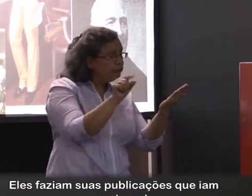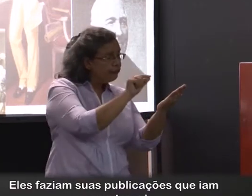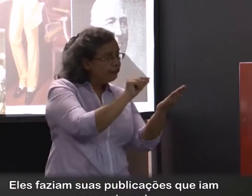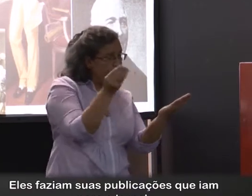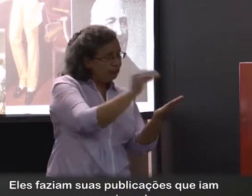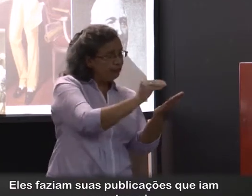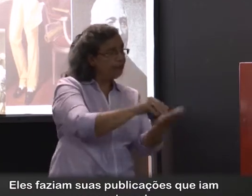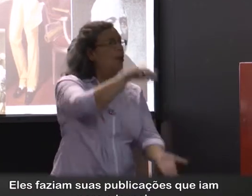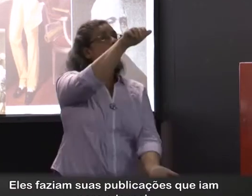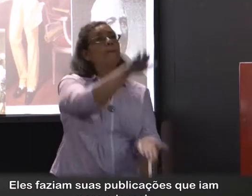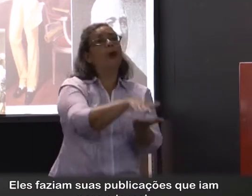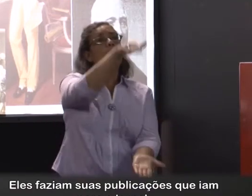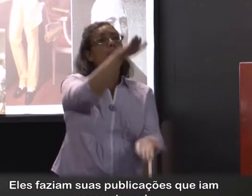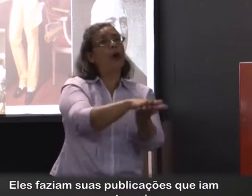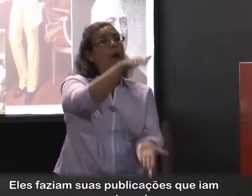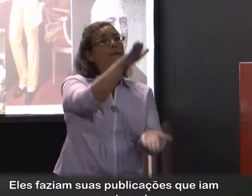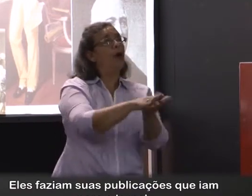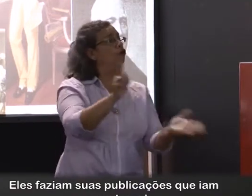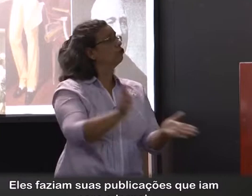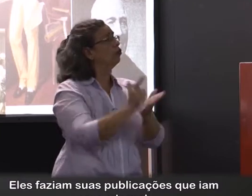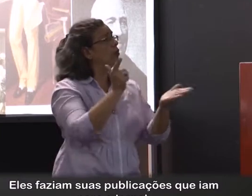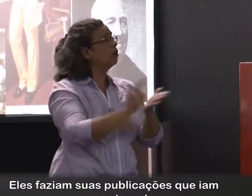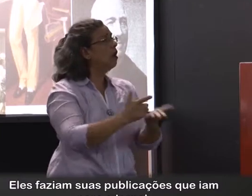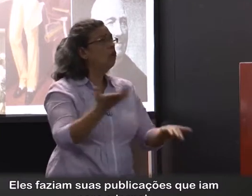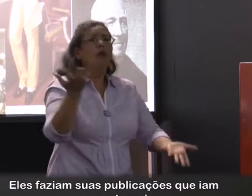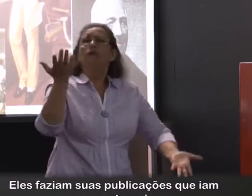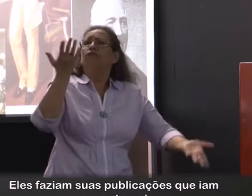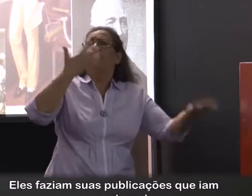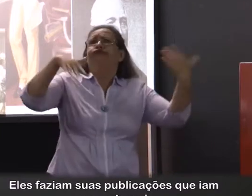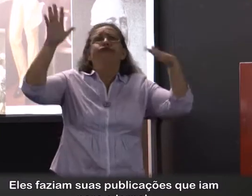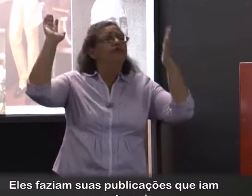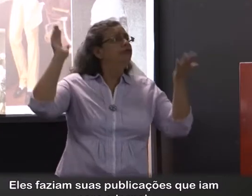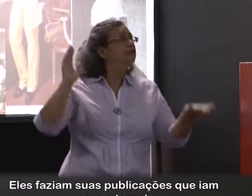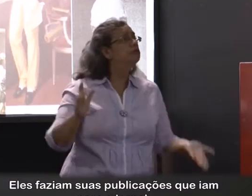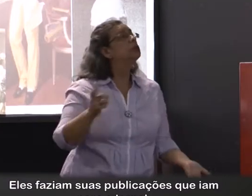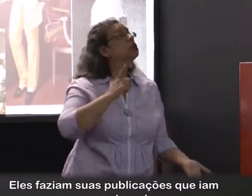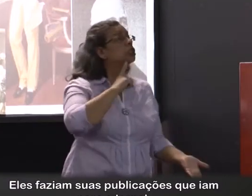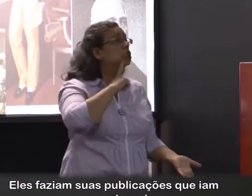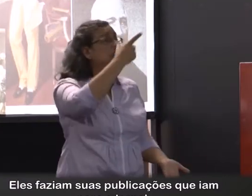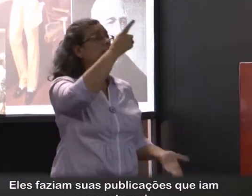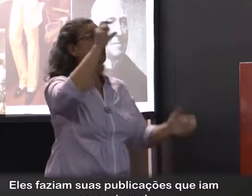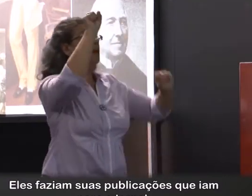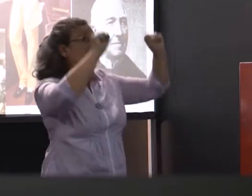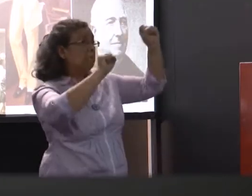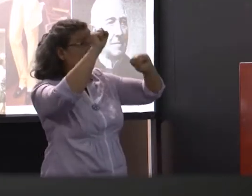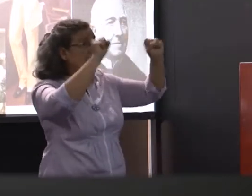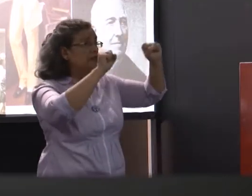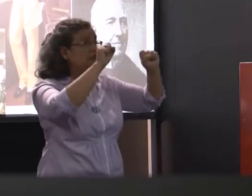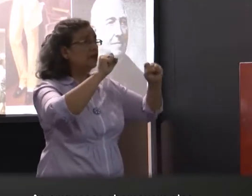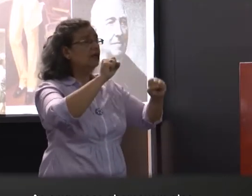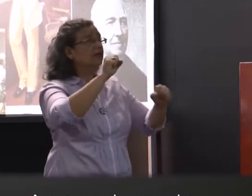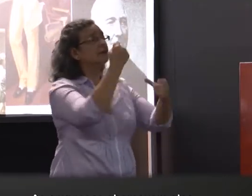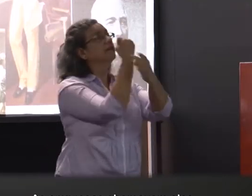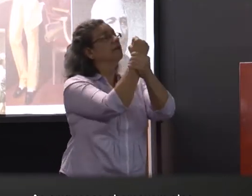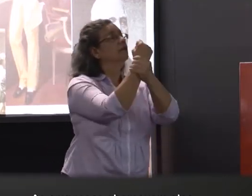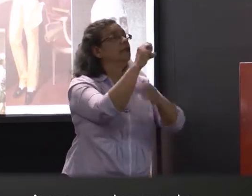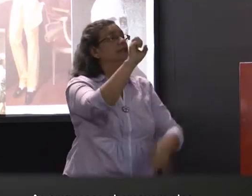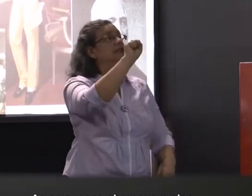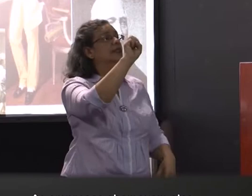lá nas suas redações, né, as suas publicações que iam para o jornal. Então, as